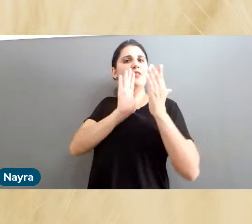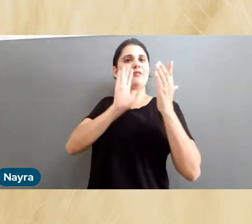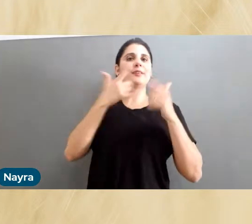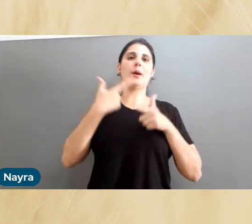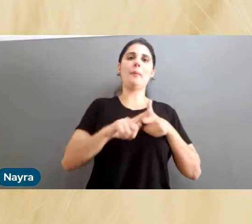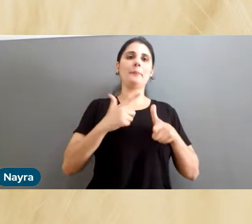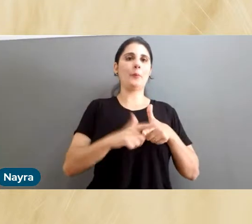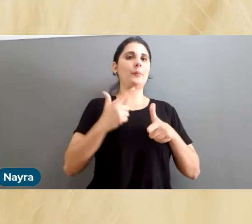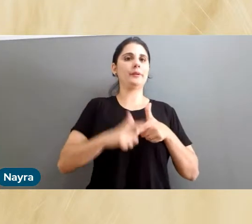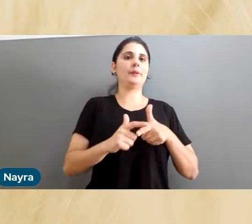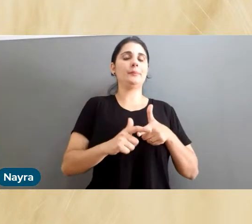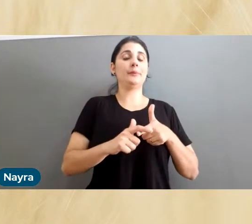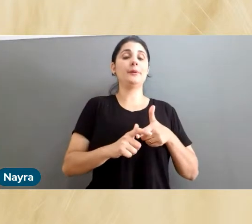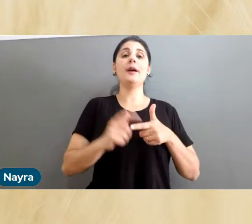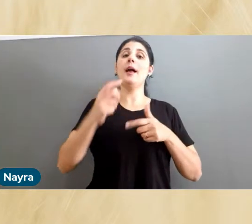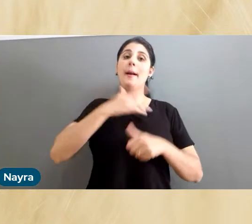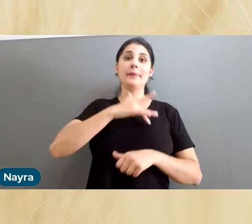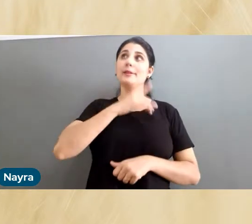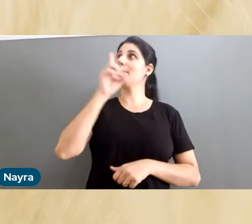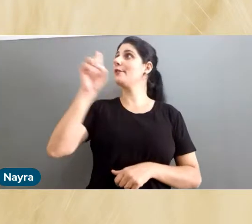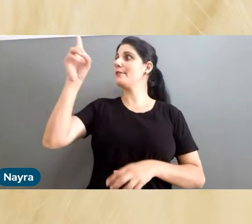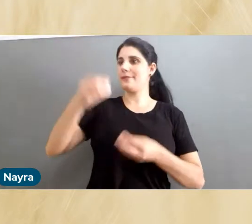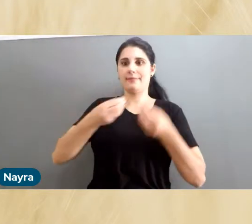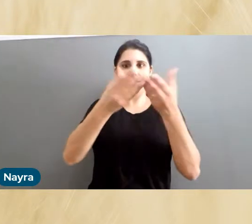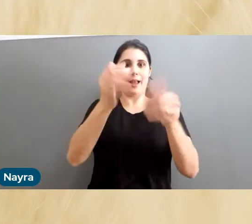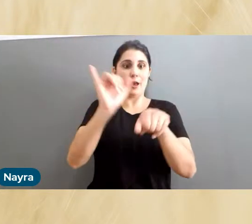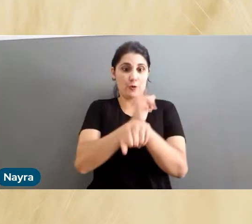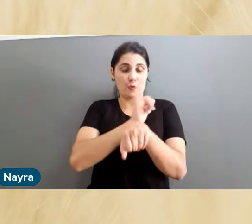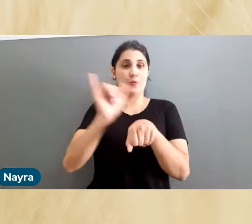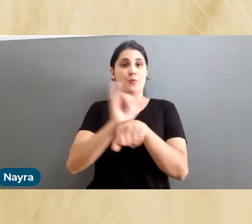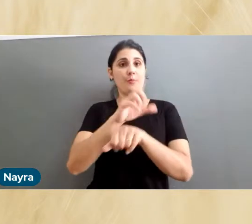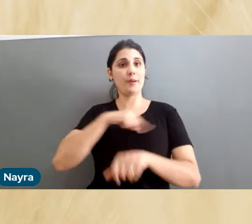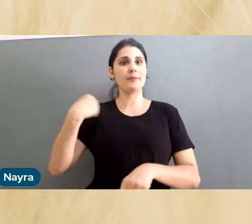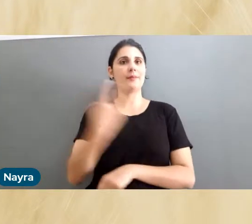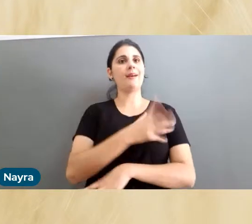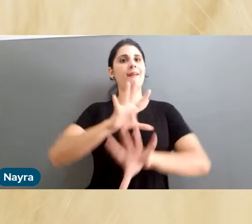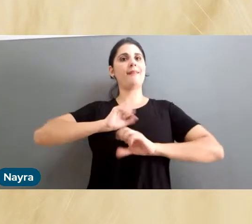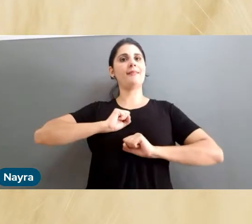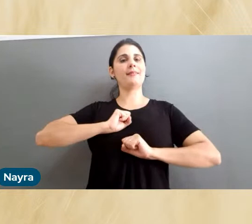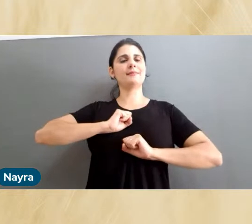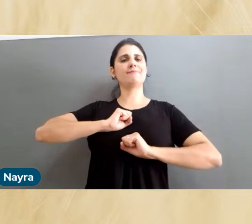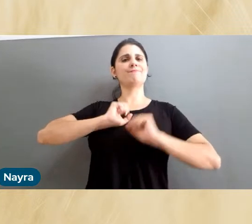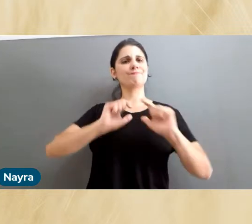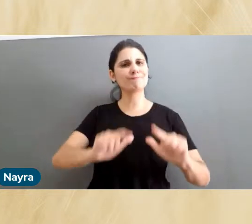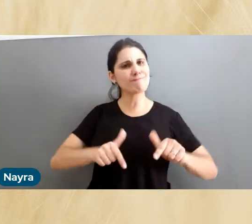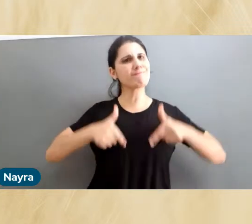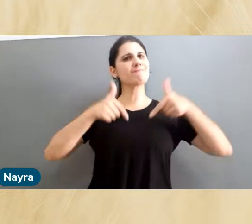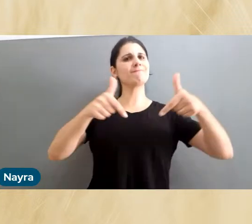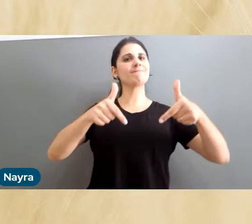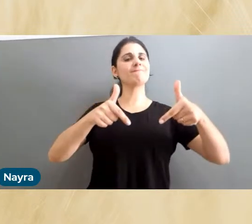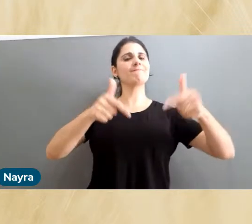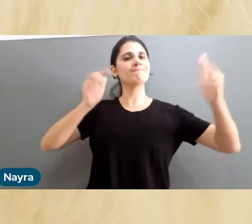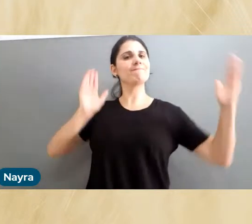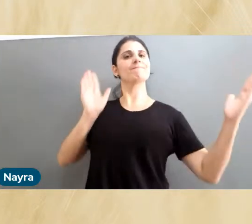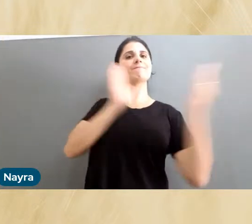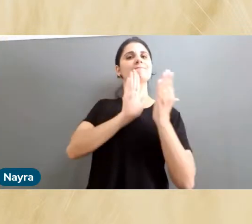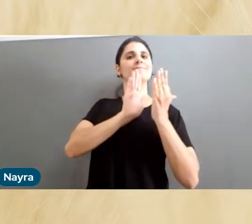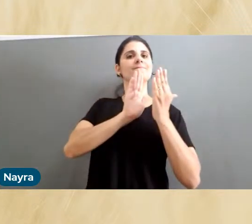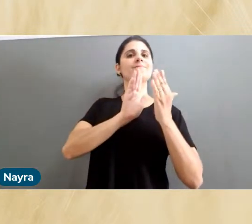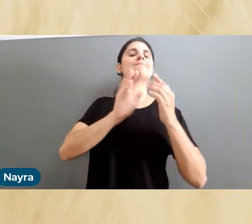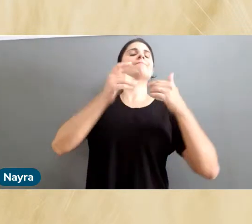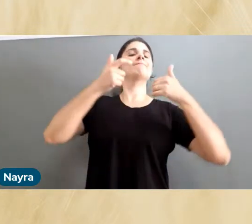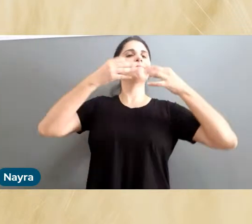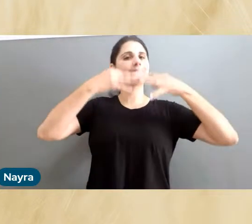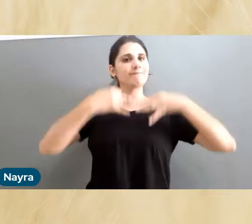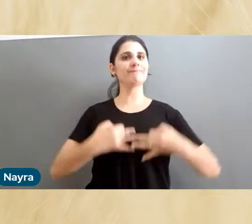dá ferramentas, elementos, para que nós consigamos facear, para que nós consigamos enfrentar adequadamente